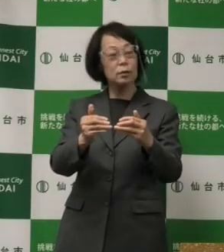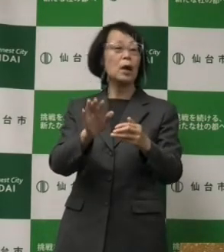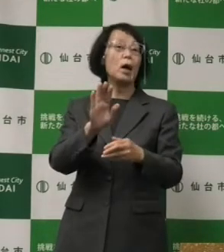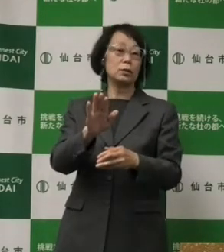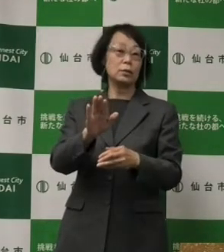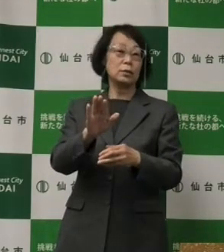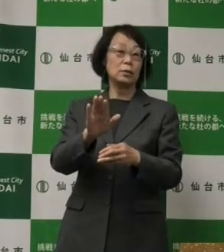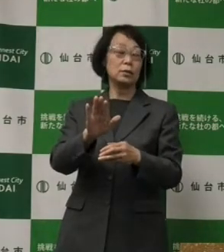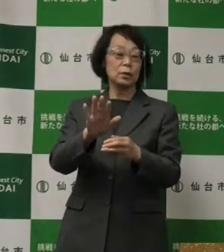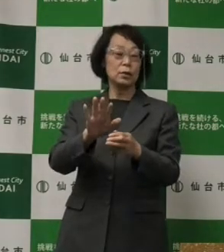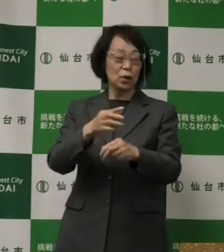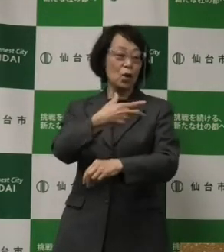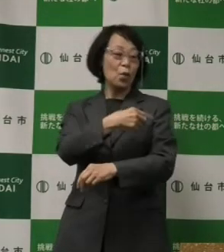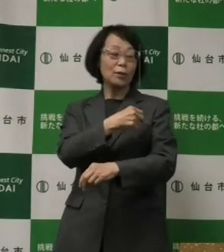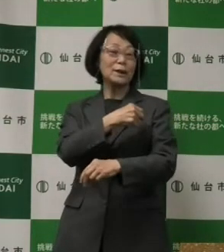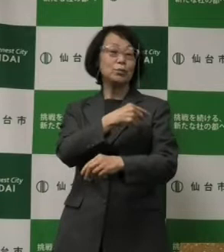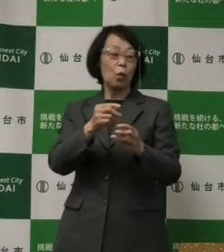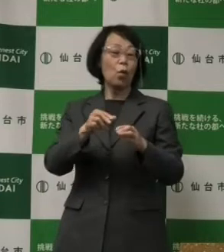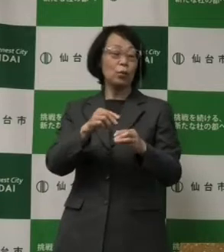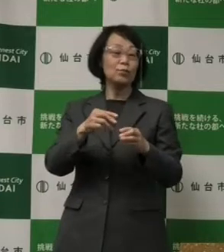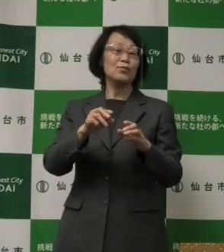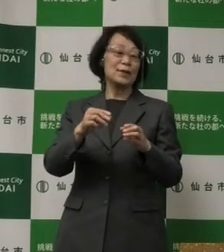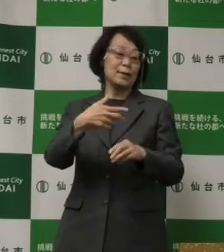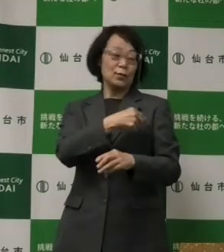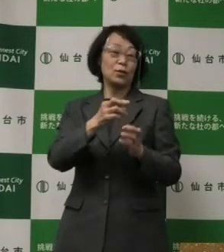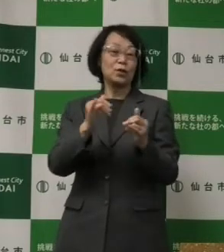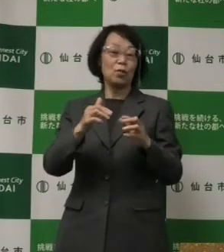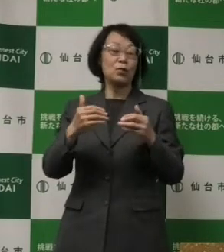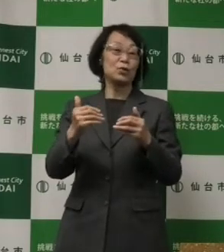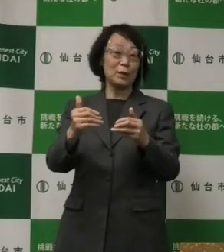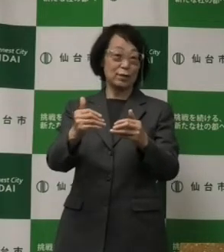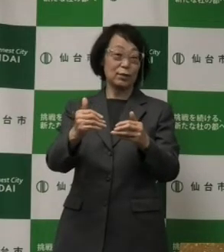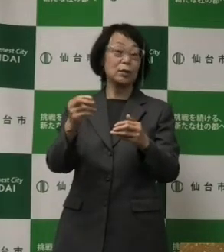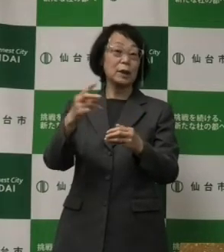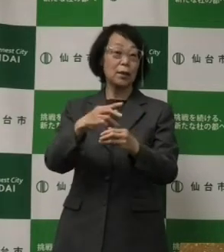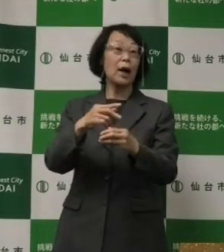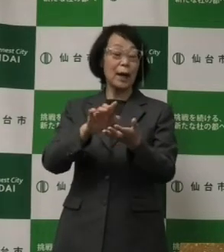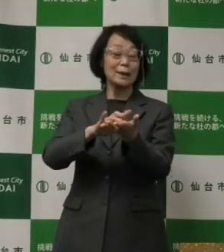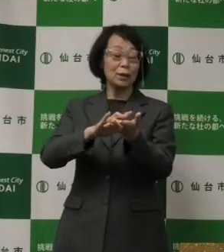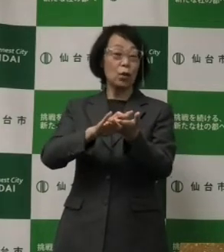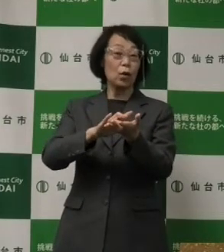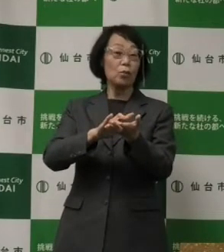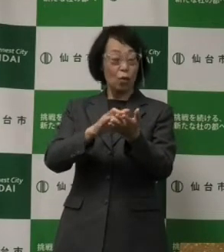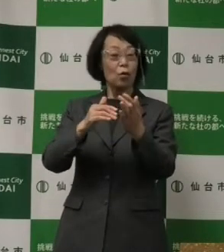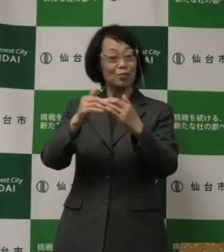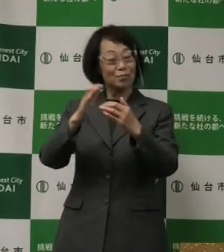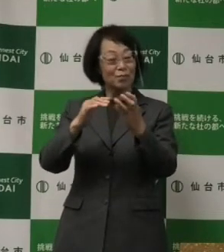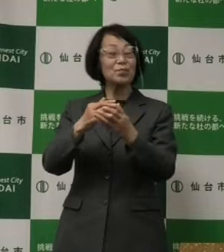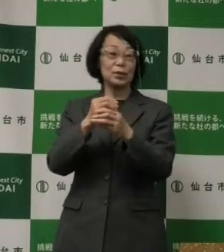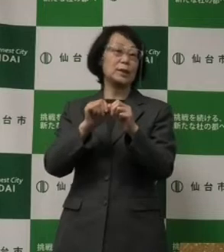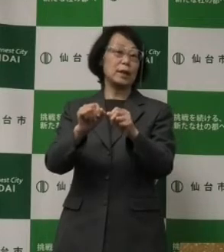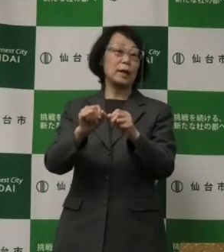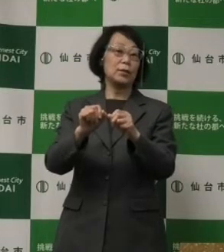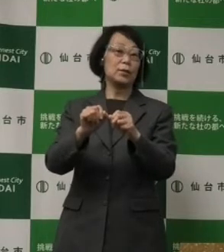ワクチンの接種も進んでいるということもあるでしょう。それからまた治療薬についても積み重なってきているところもありますので、